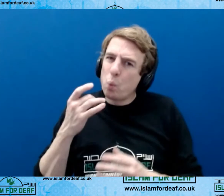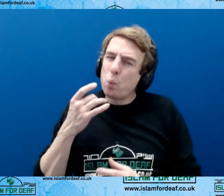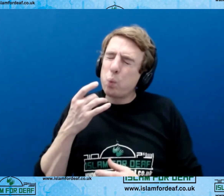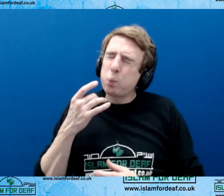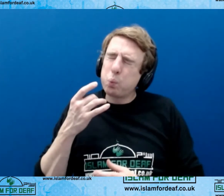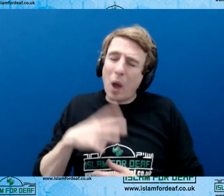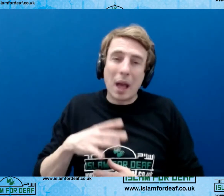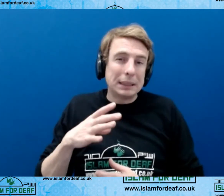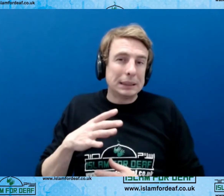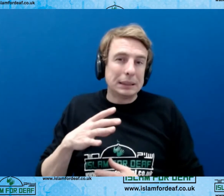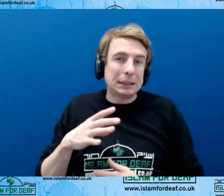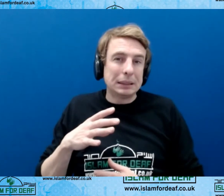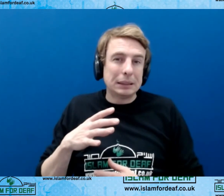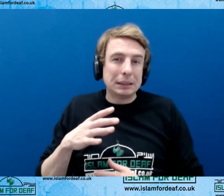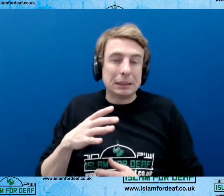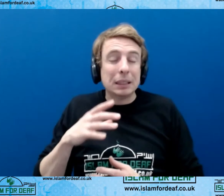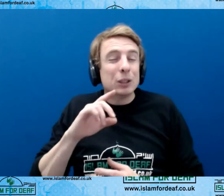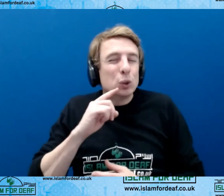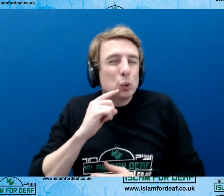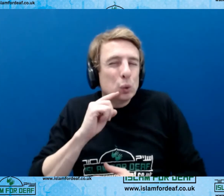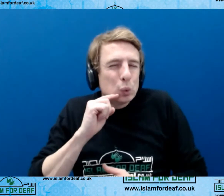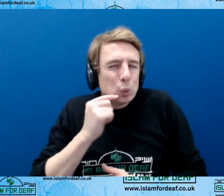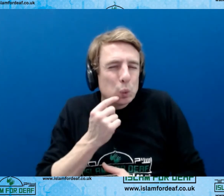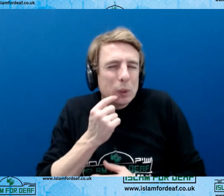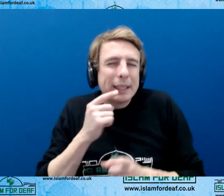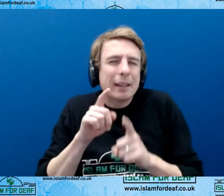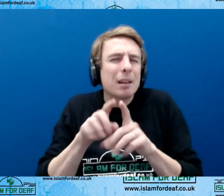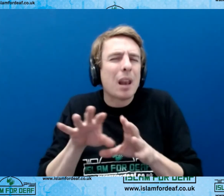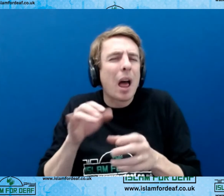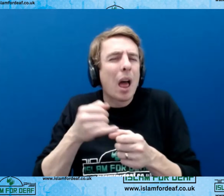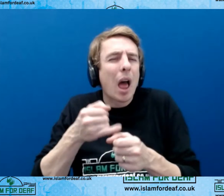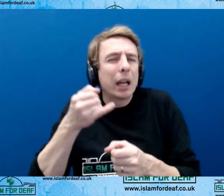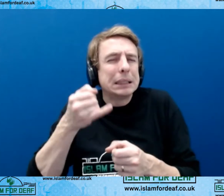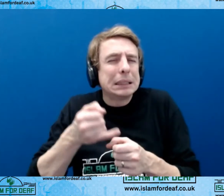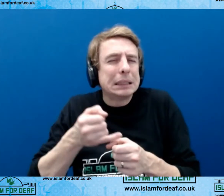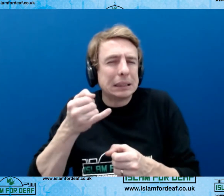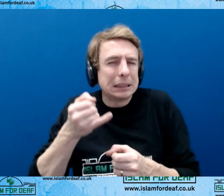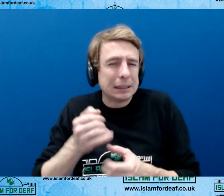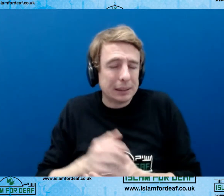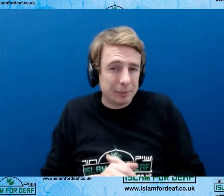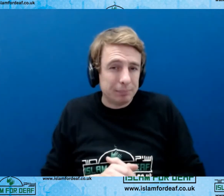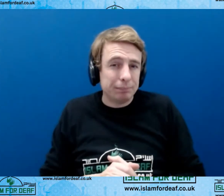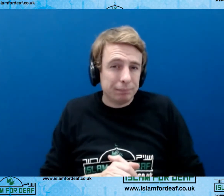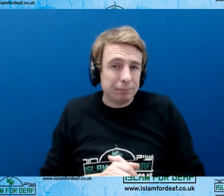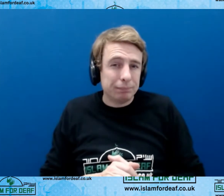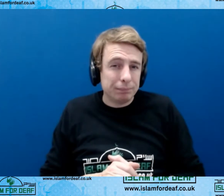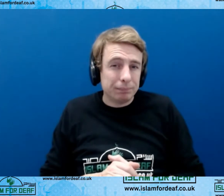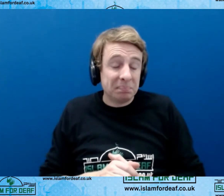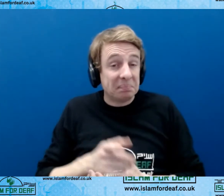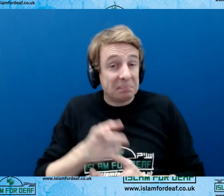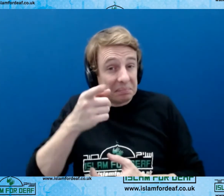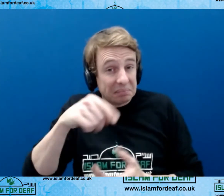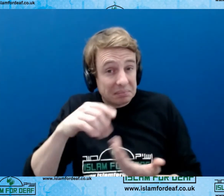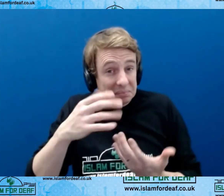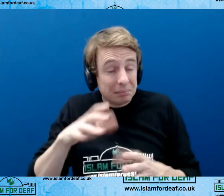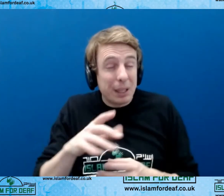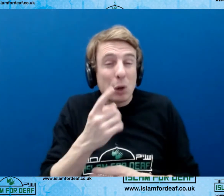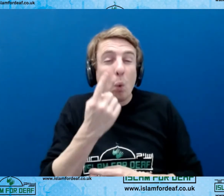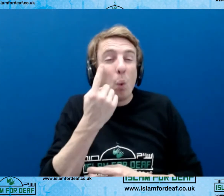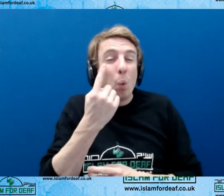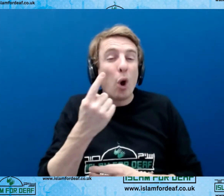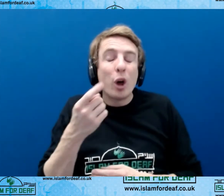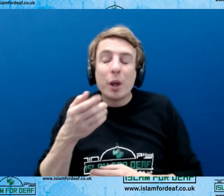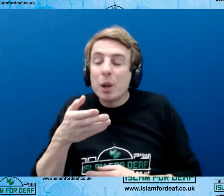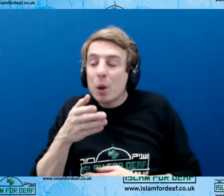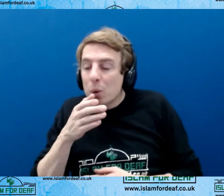يظمأ بعدها أبد الآبدين. Subhanallah. Whoever even takes one sip from it, they will never ever